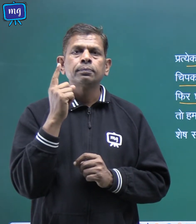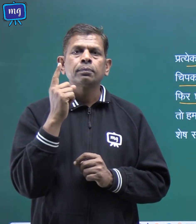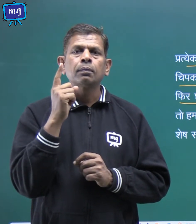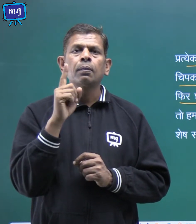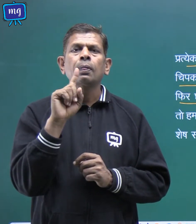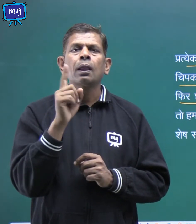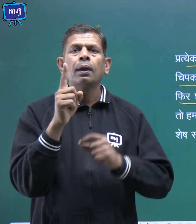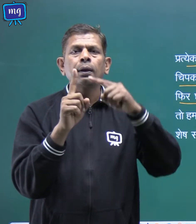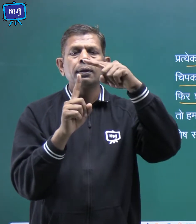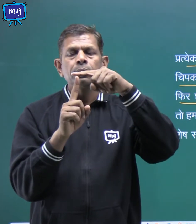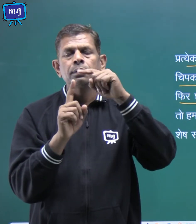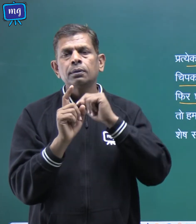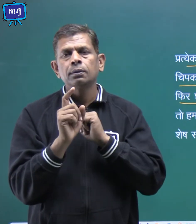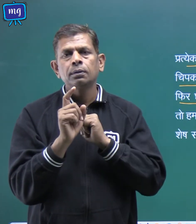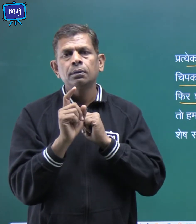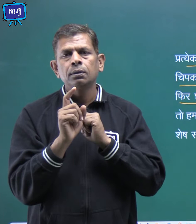केंद्रीय छड़ से